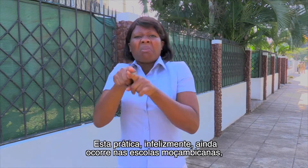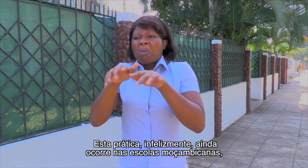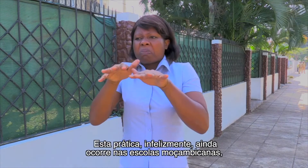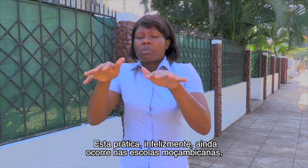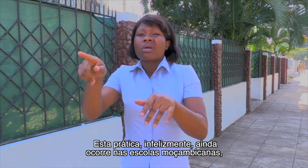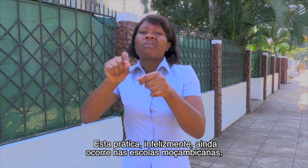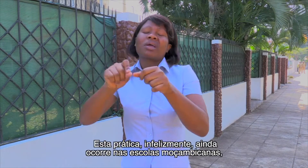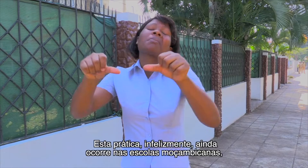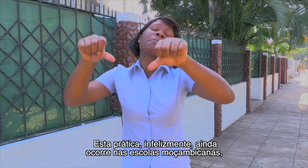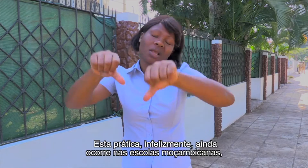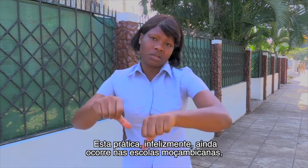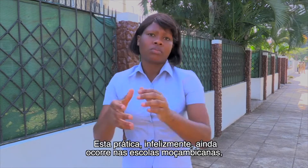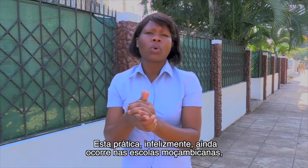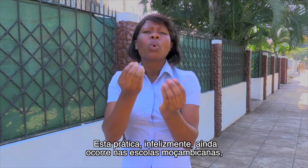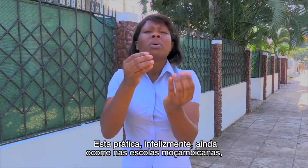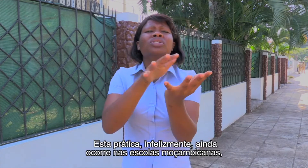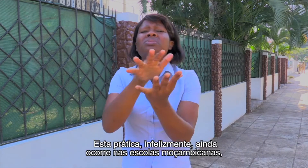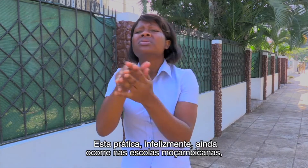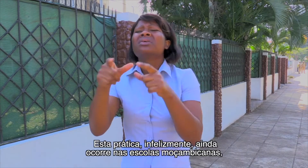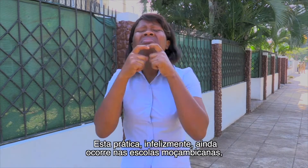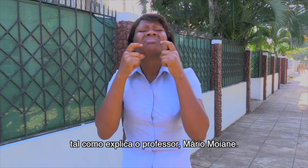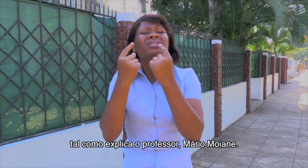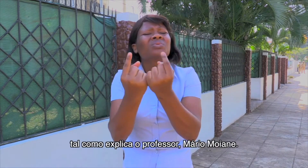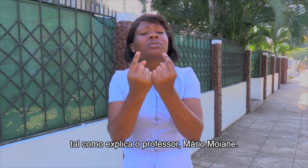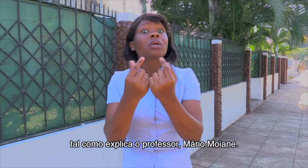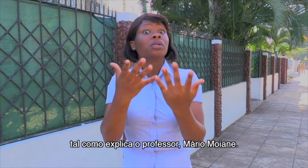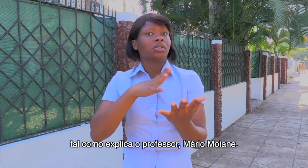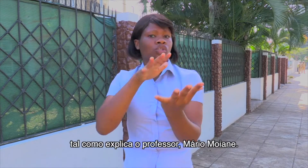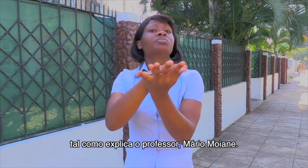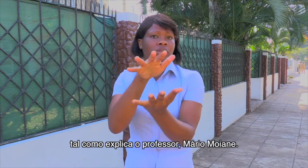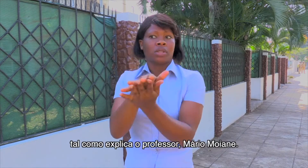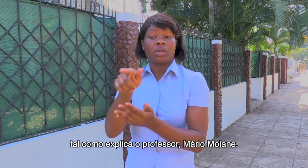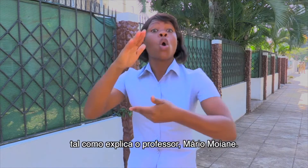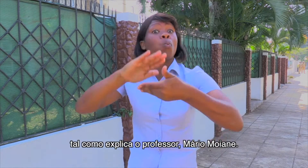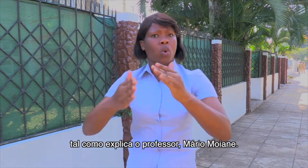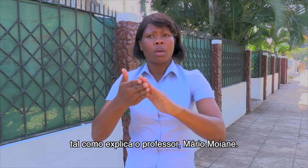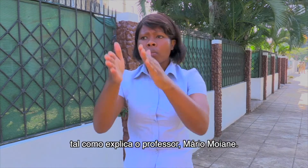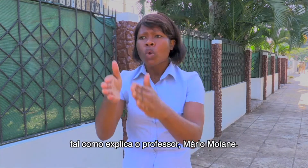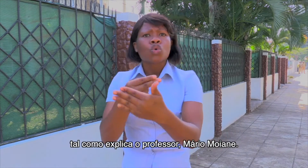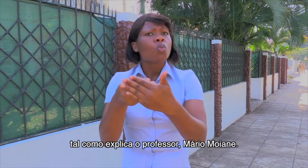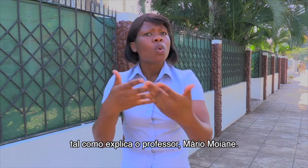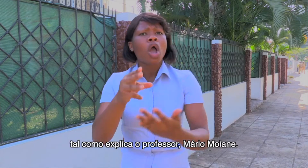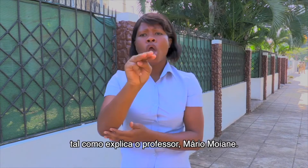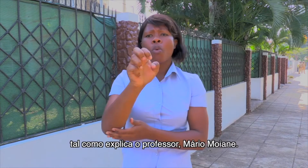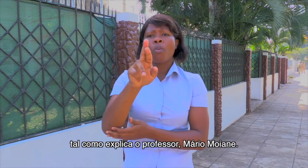infelizmente, ainda ocorre nas escolas moçambicanas, tal como explica o professor Mário Moiane.